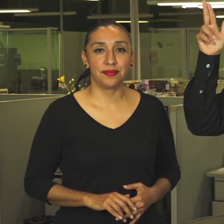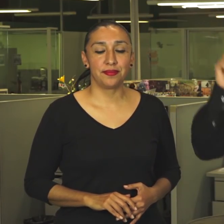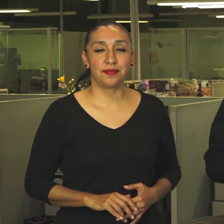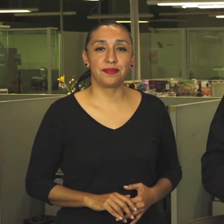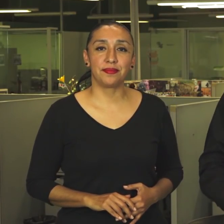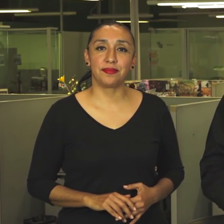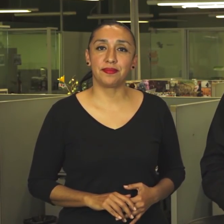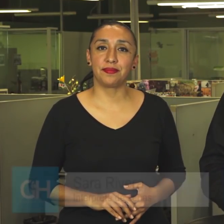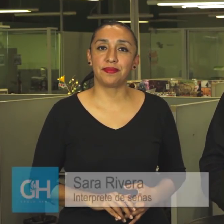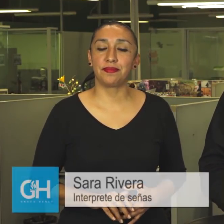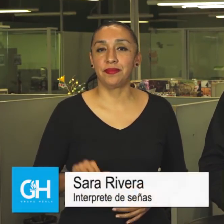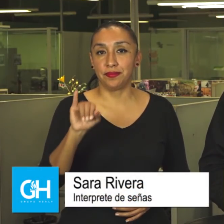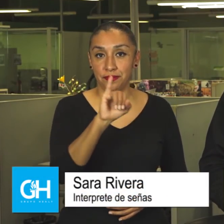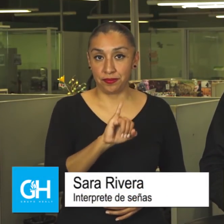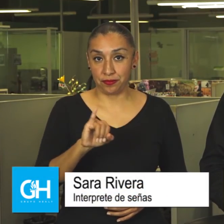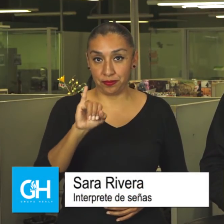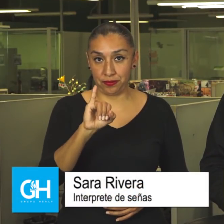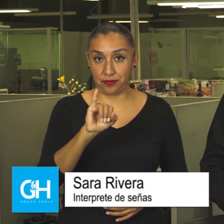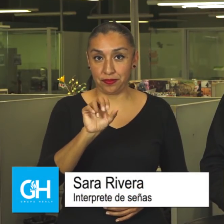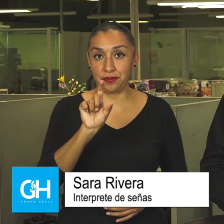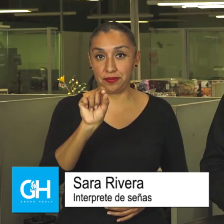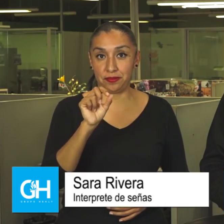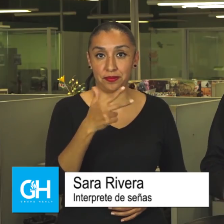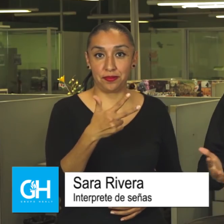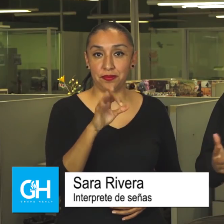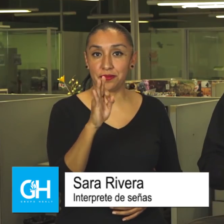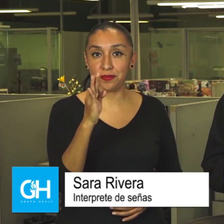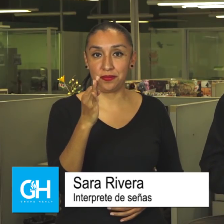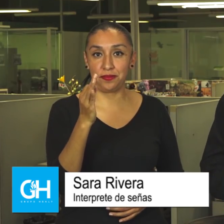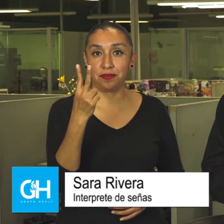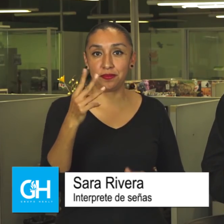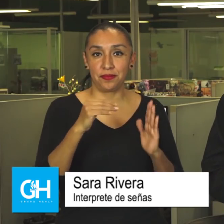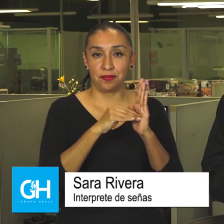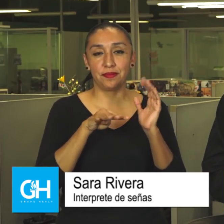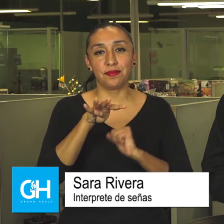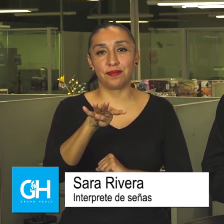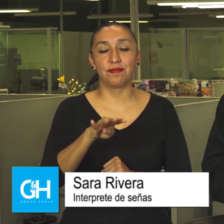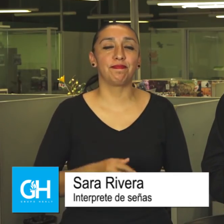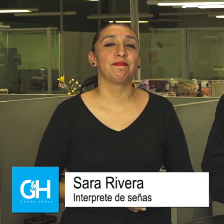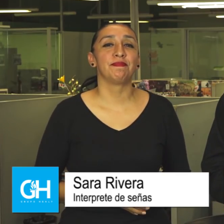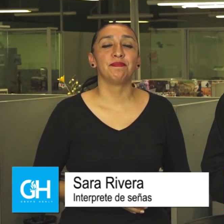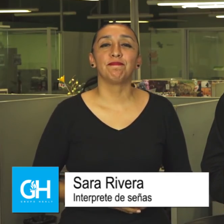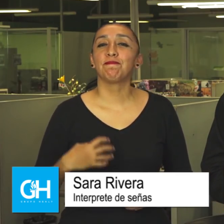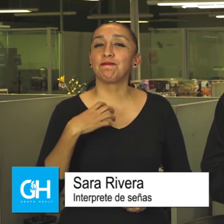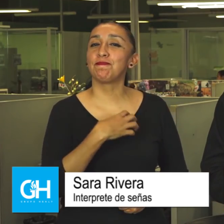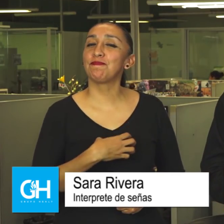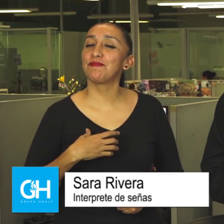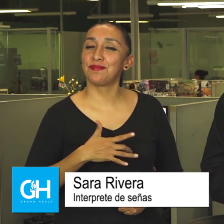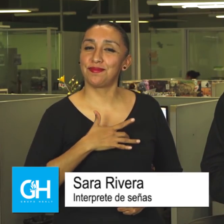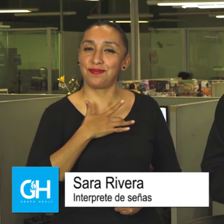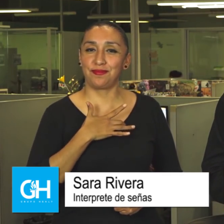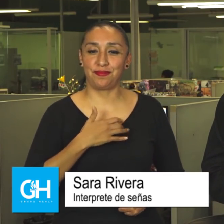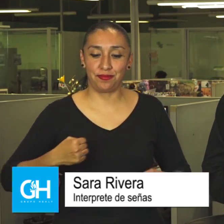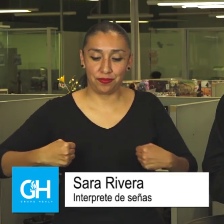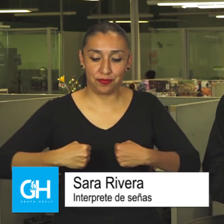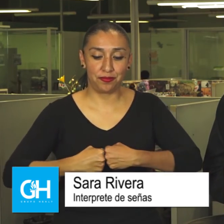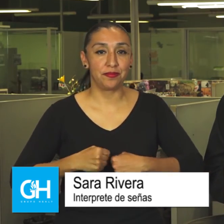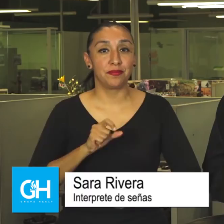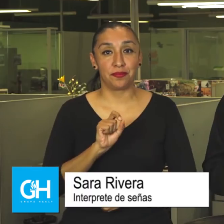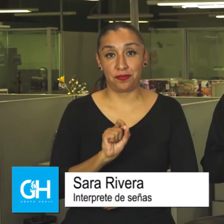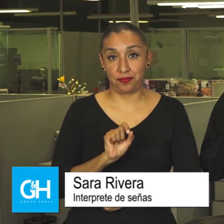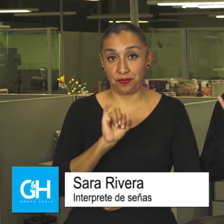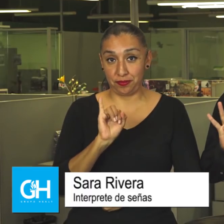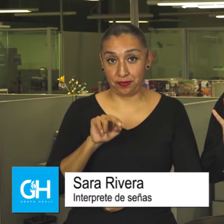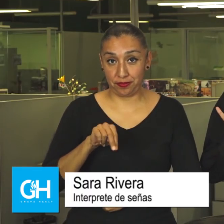hola jueves 28 de febrero del año 2019 estamos muy contentos porque en frontera.info iniciamos este nuevo